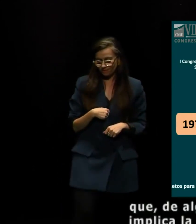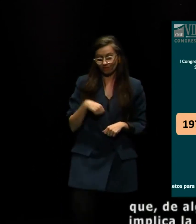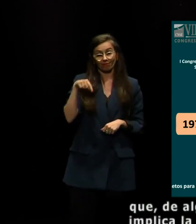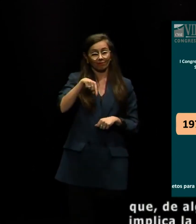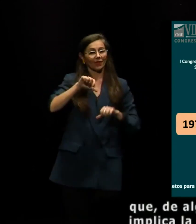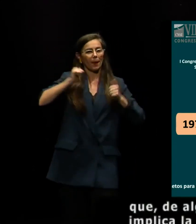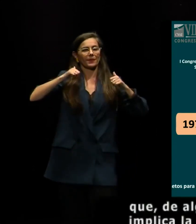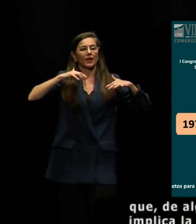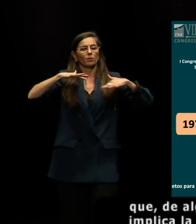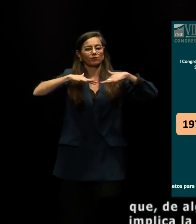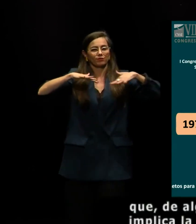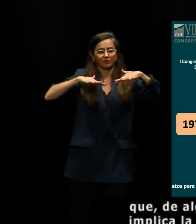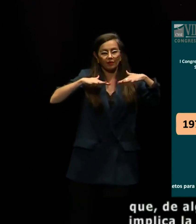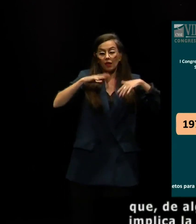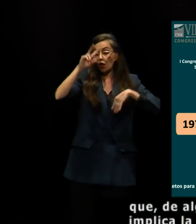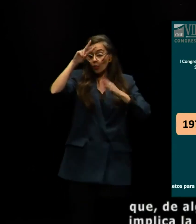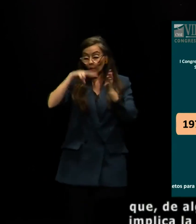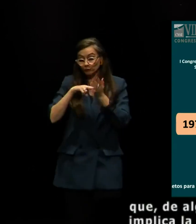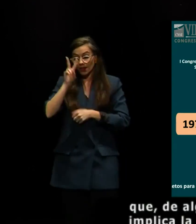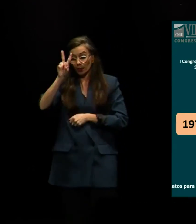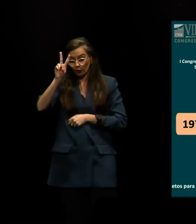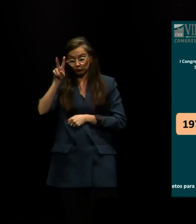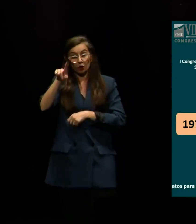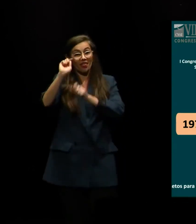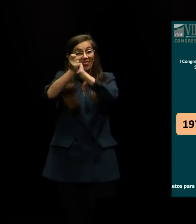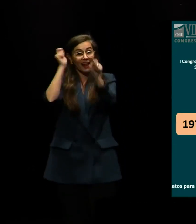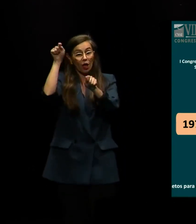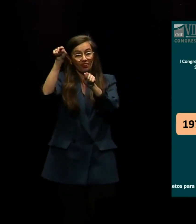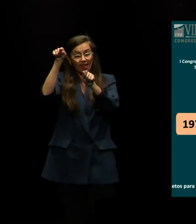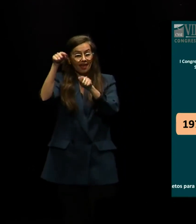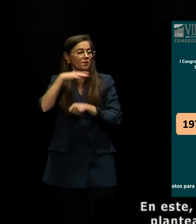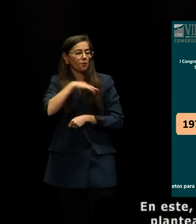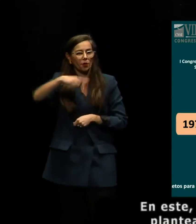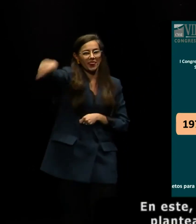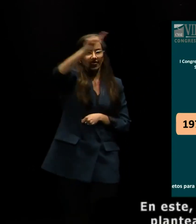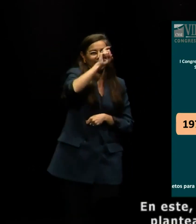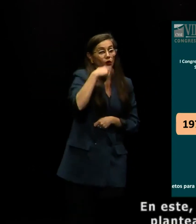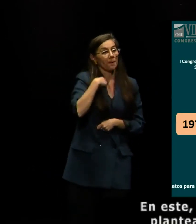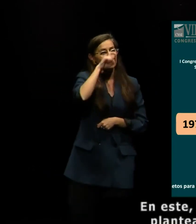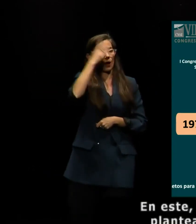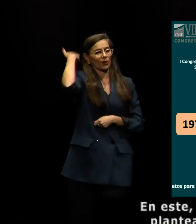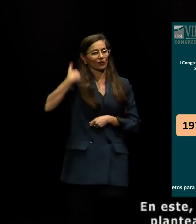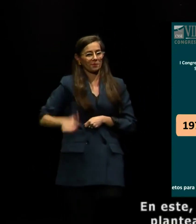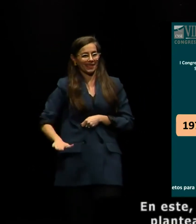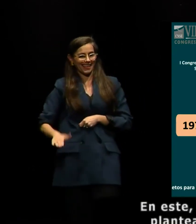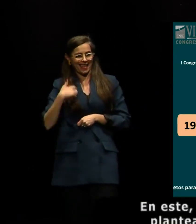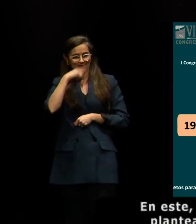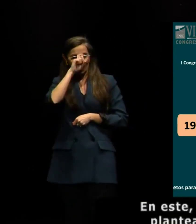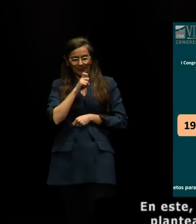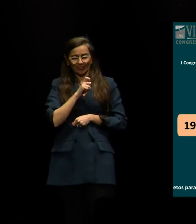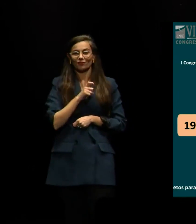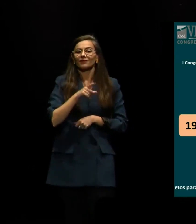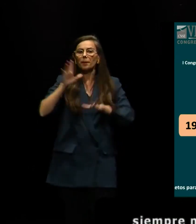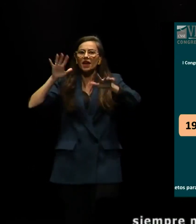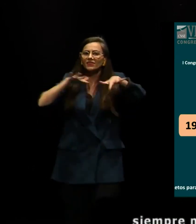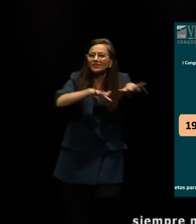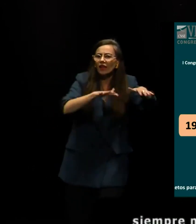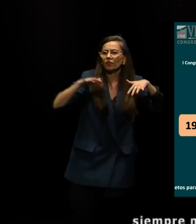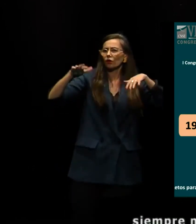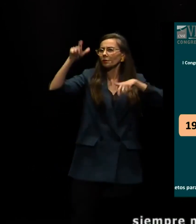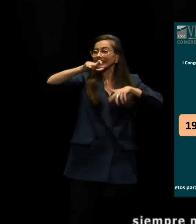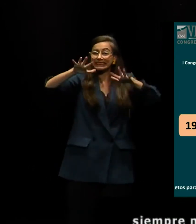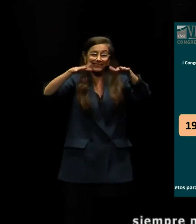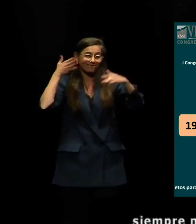preguntas siempre mirando hacia el futuro. ¿Y ahora qué? ¿Y ahora qué hacemos? Llegamos al 2002, en el Congreso de Zaragoza,